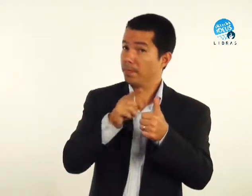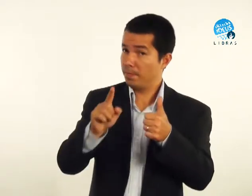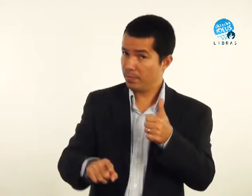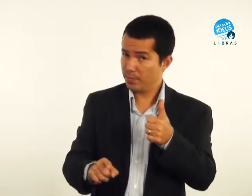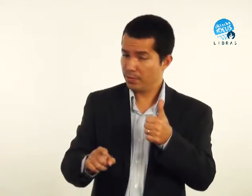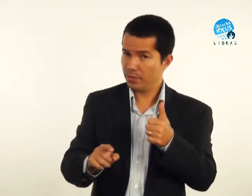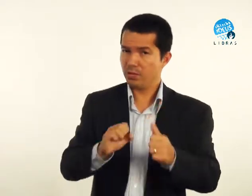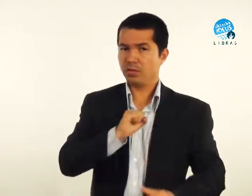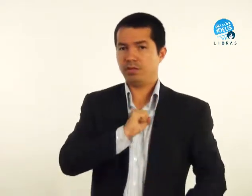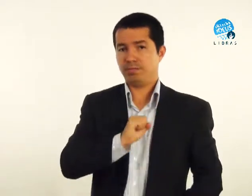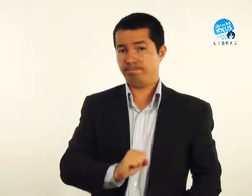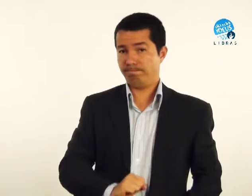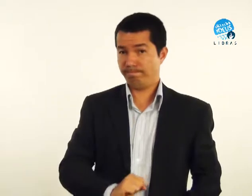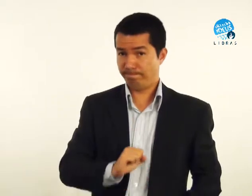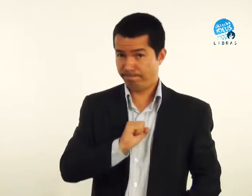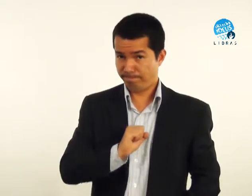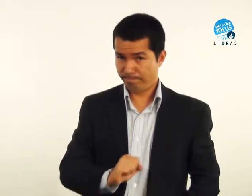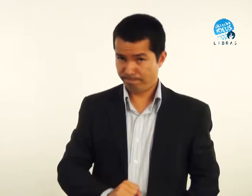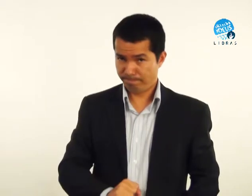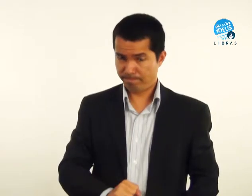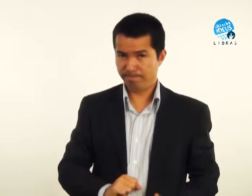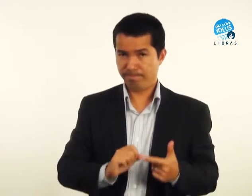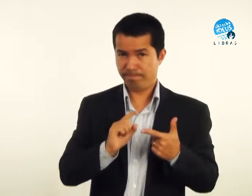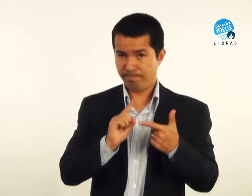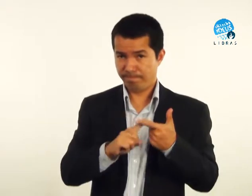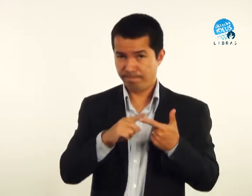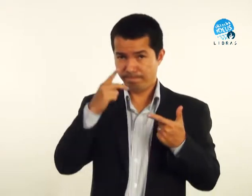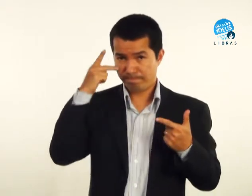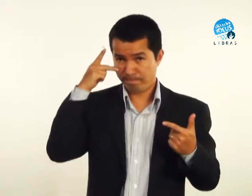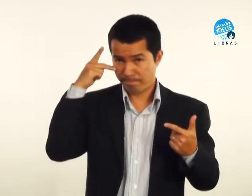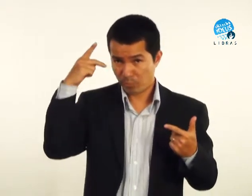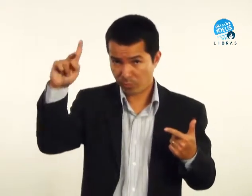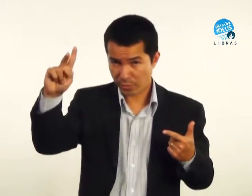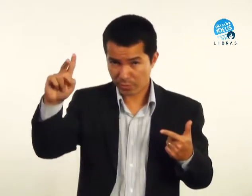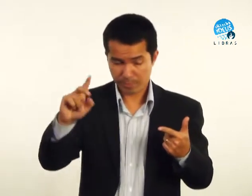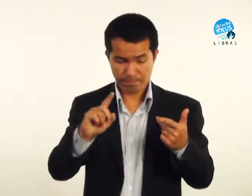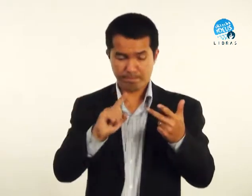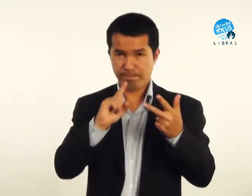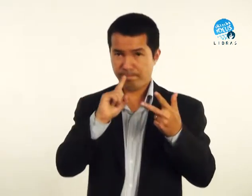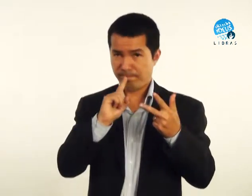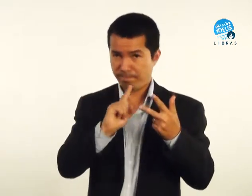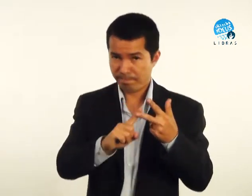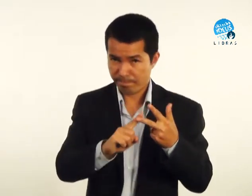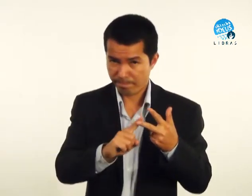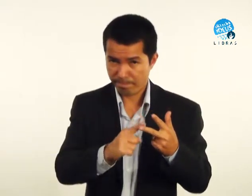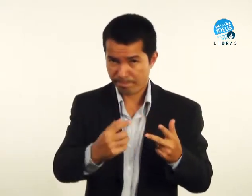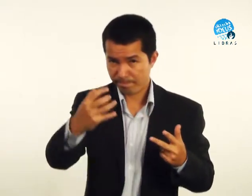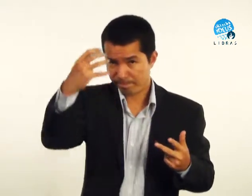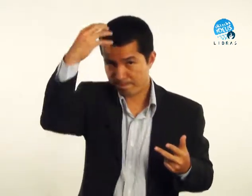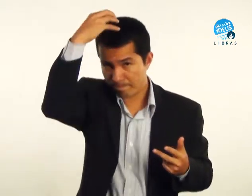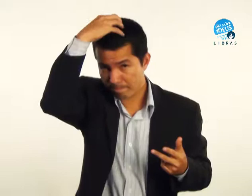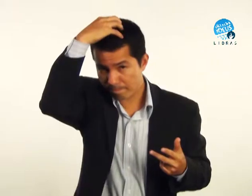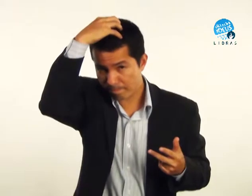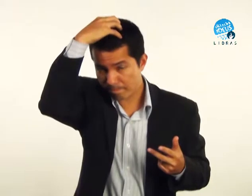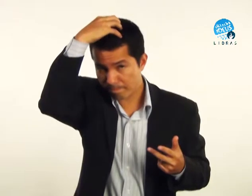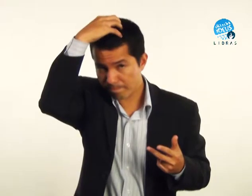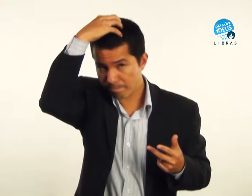o sacerdote, era o profeta e era o escolhido de Deus para dirigir o povo, o